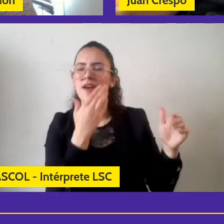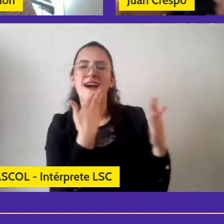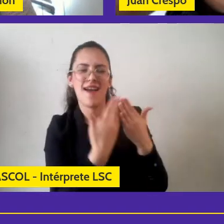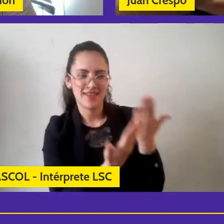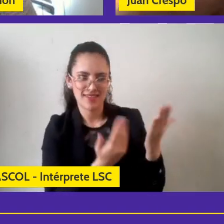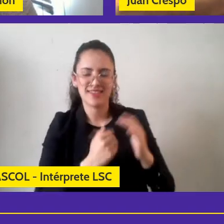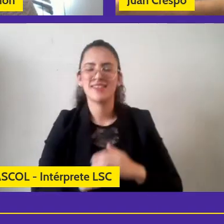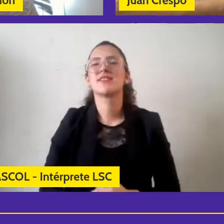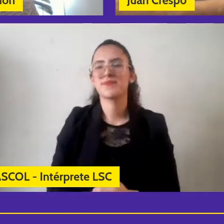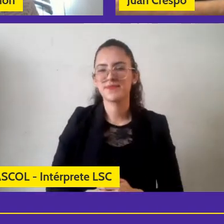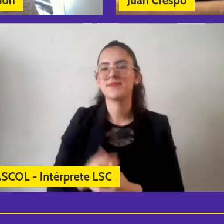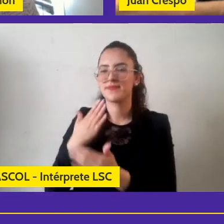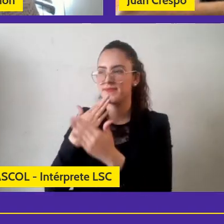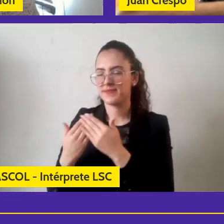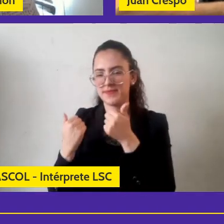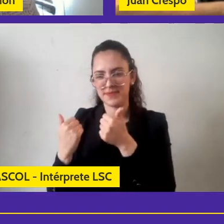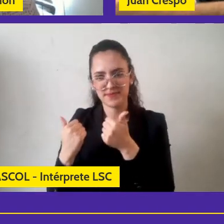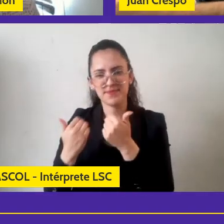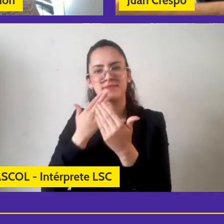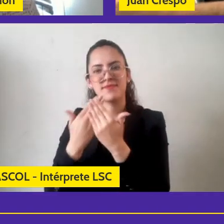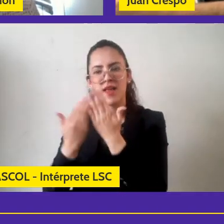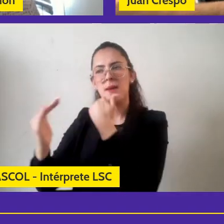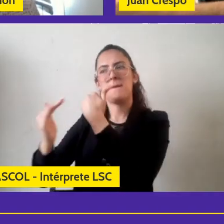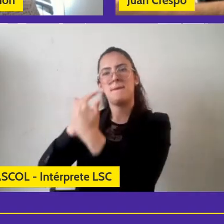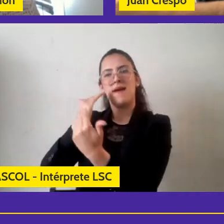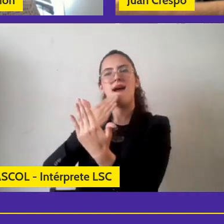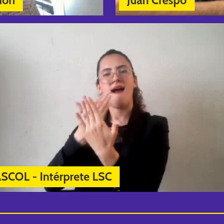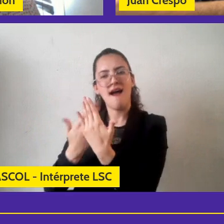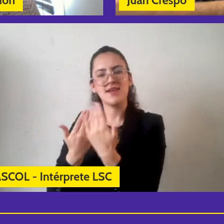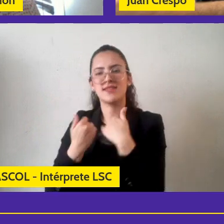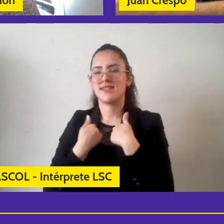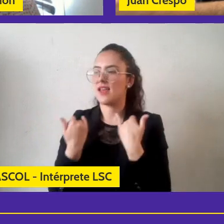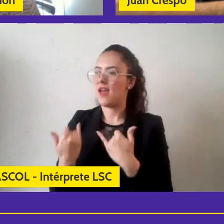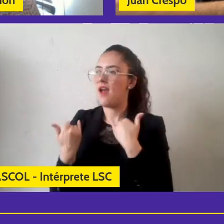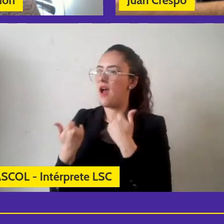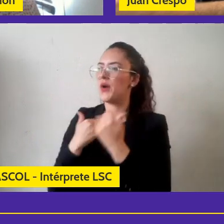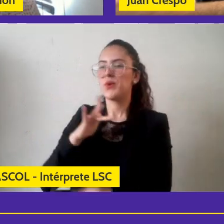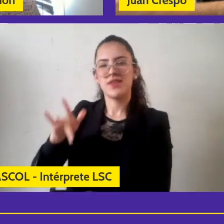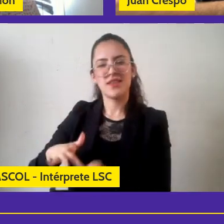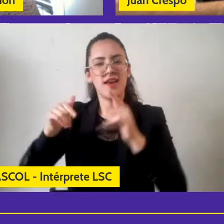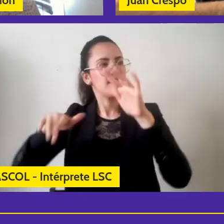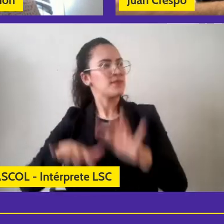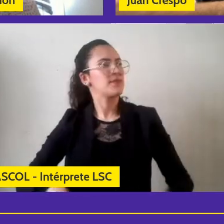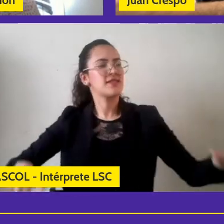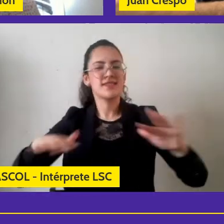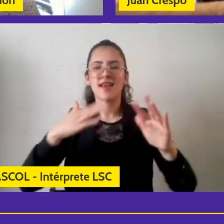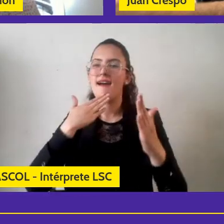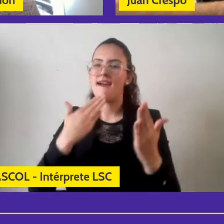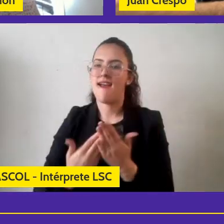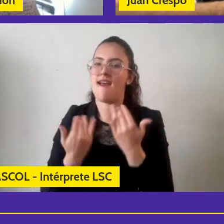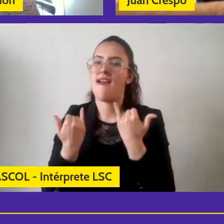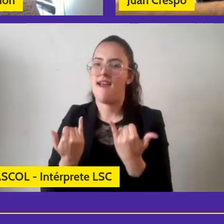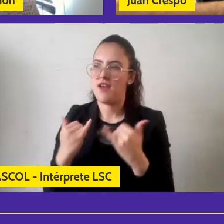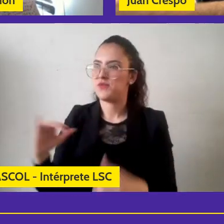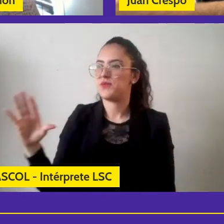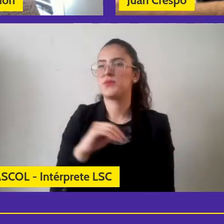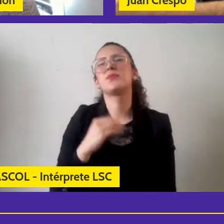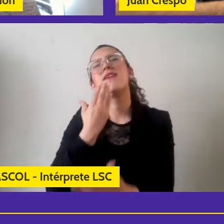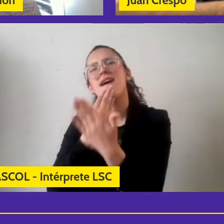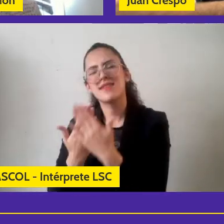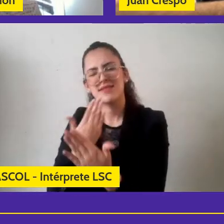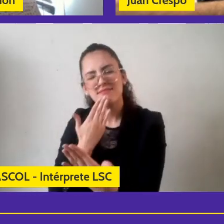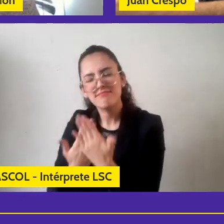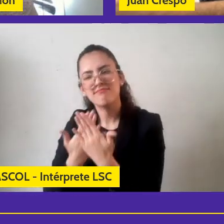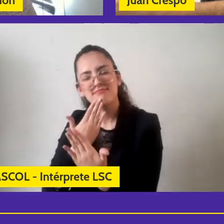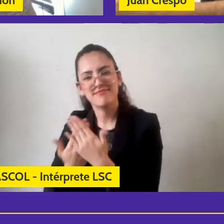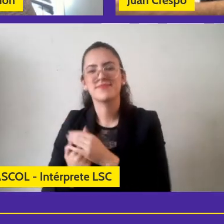gracias por invitarme, por participar acá con todos ustedes, muy agradecido.